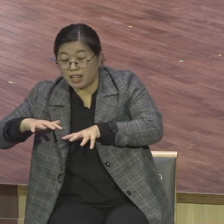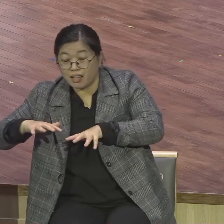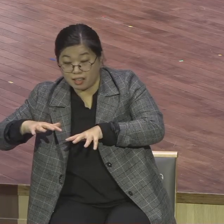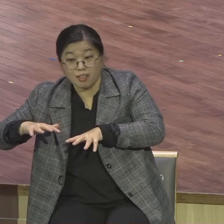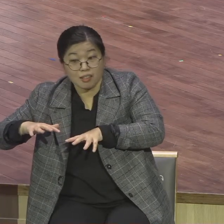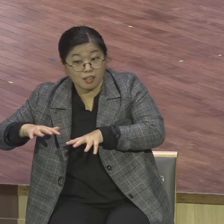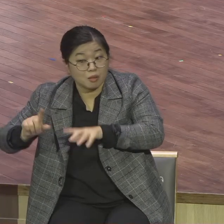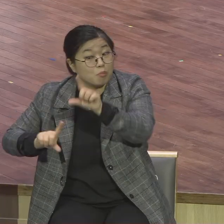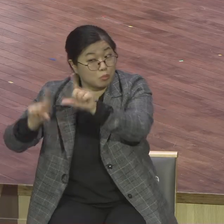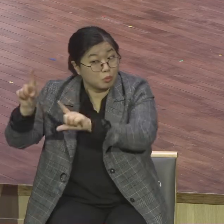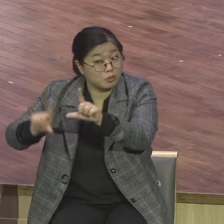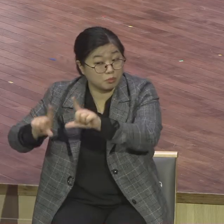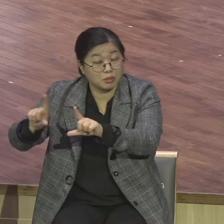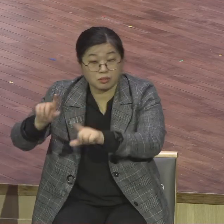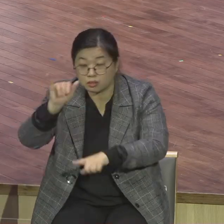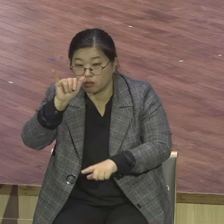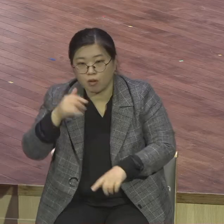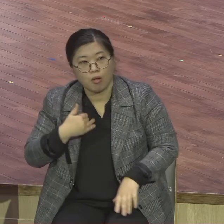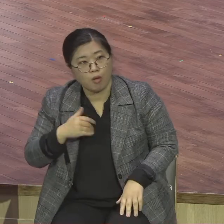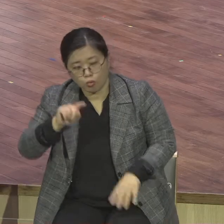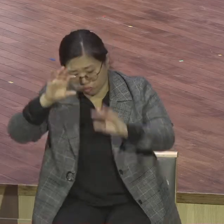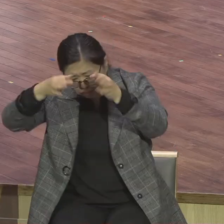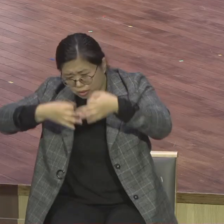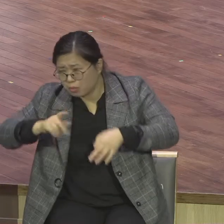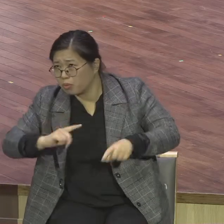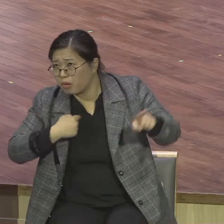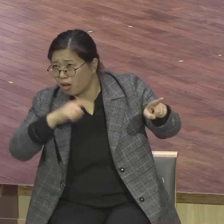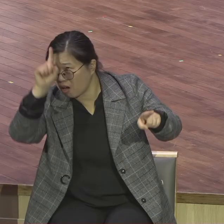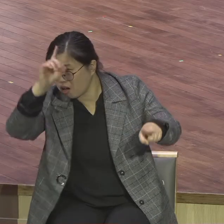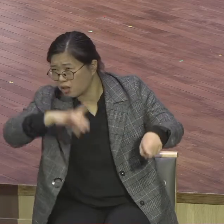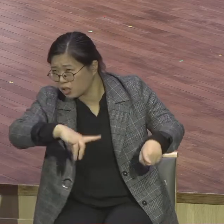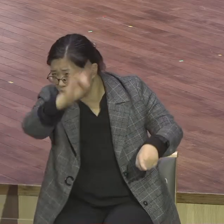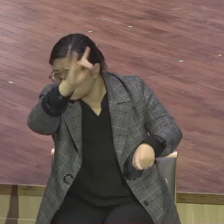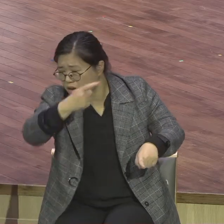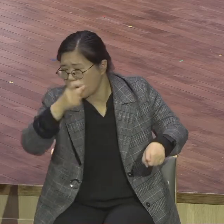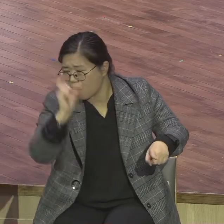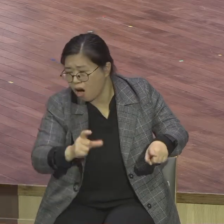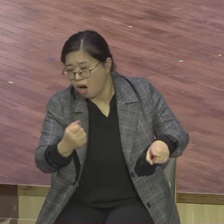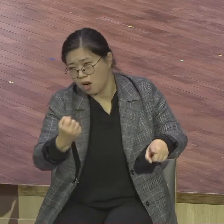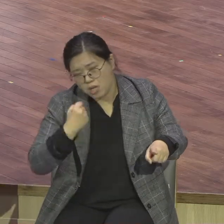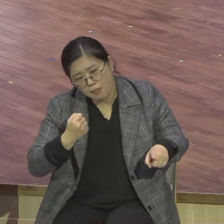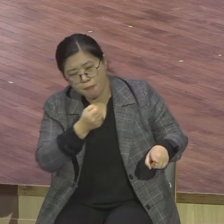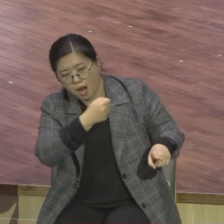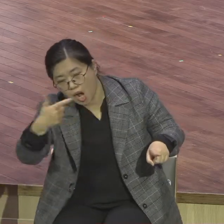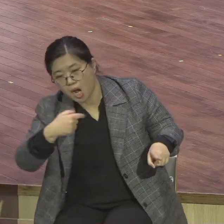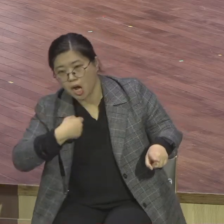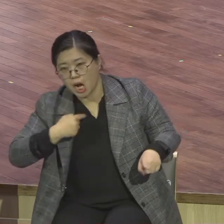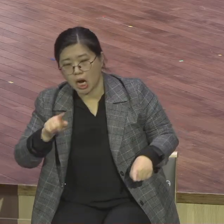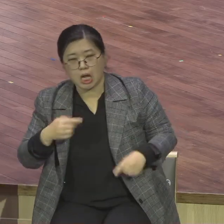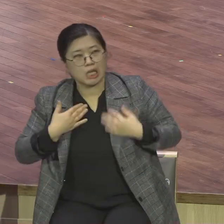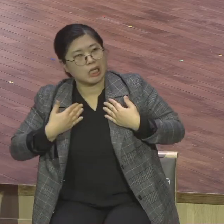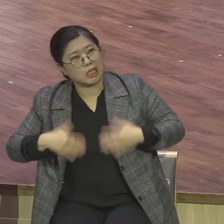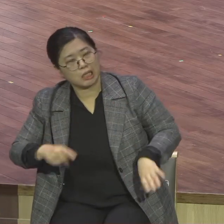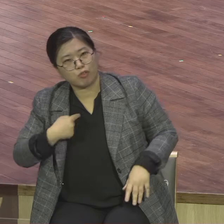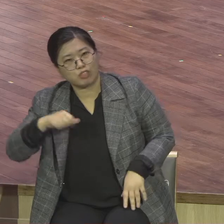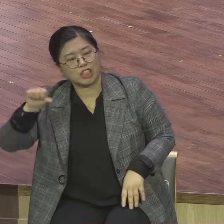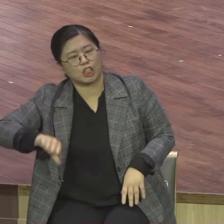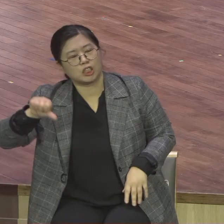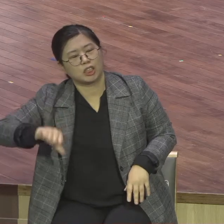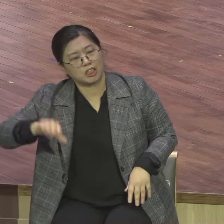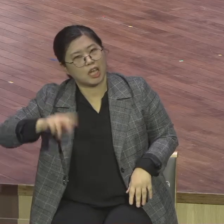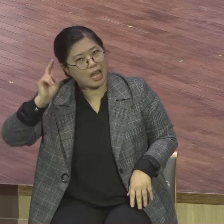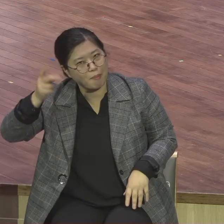무슨 말입니까? 내가 우리가 뭘 해? 아무것도 못해. 우리는 졌어. 우리는 안 돼. 이미 진 거야. 절대 안